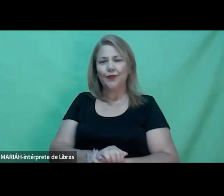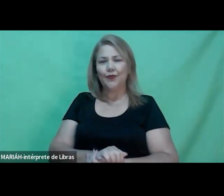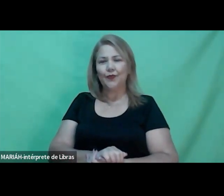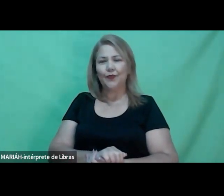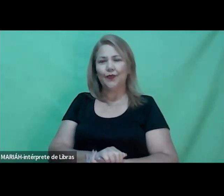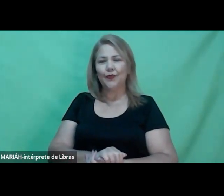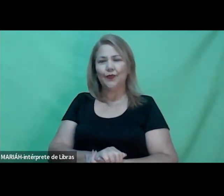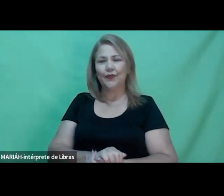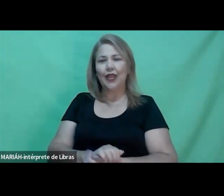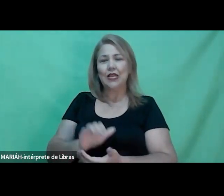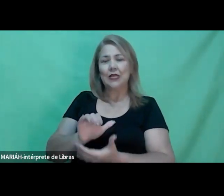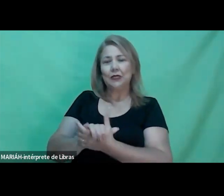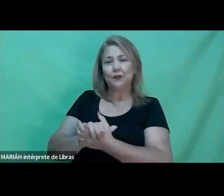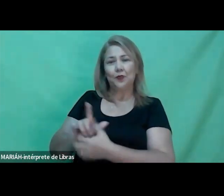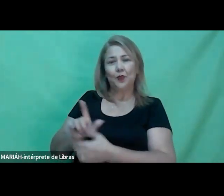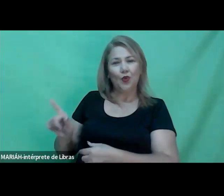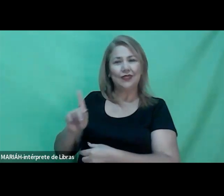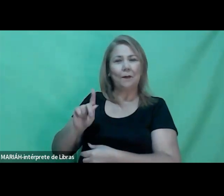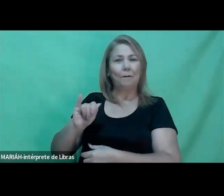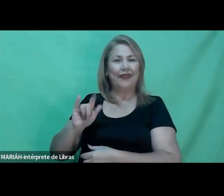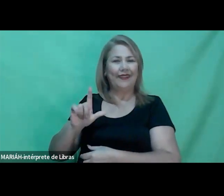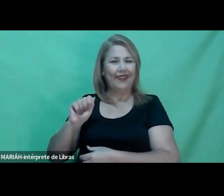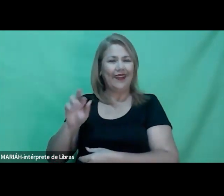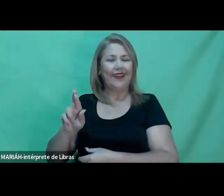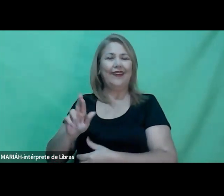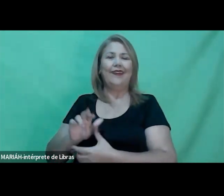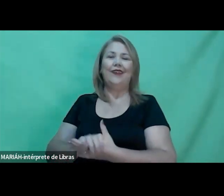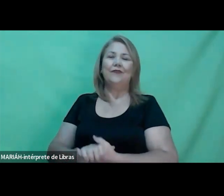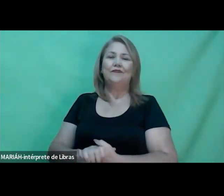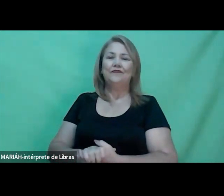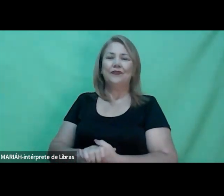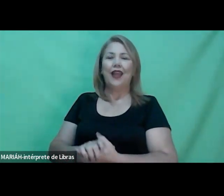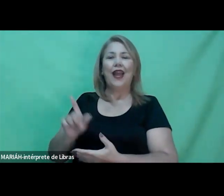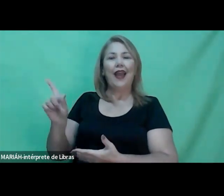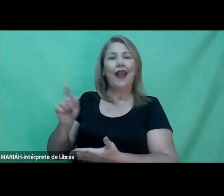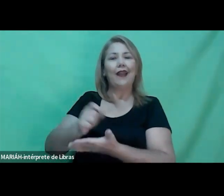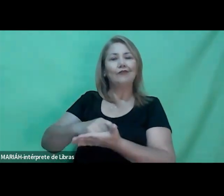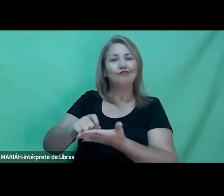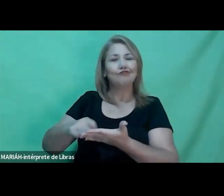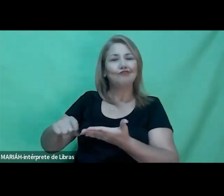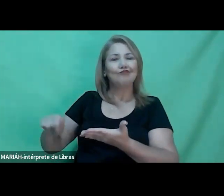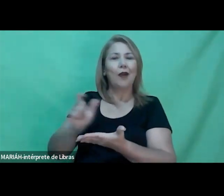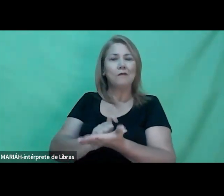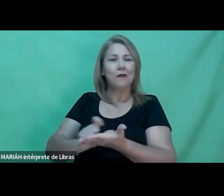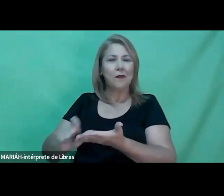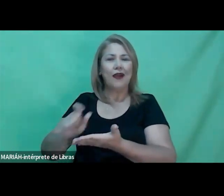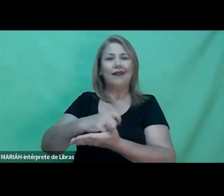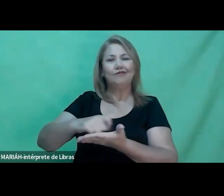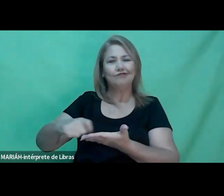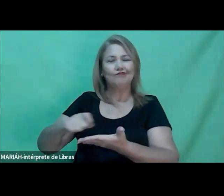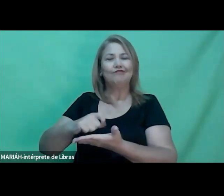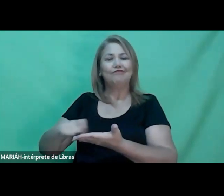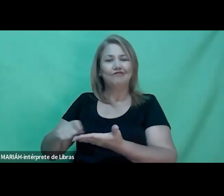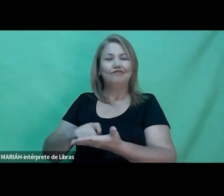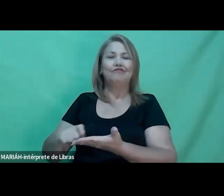que es mi esposa es una persona sordociega que eh utiliza para su comunicación escritura en la palma de la mano